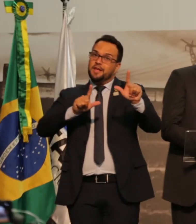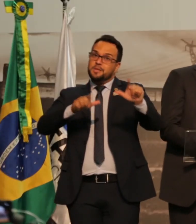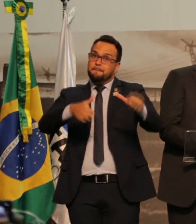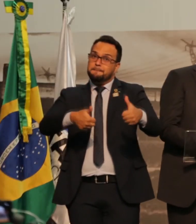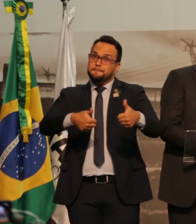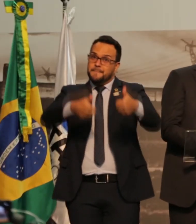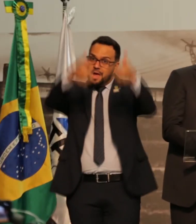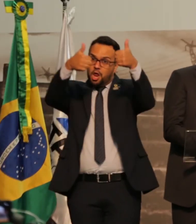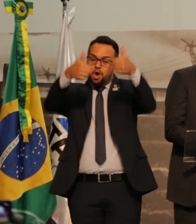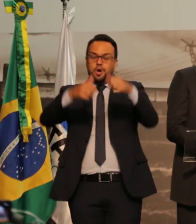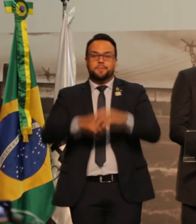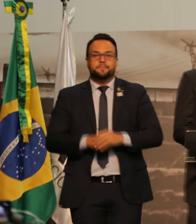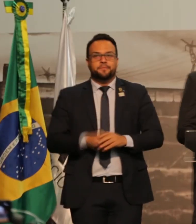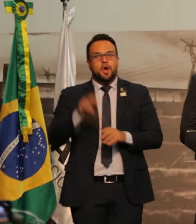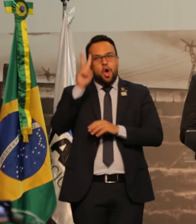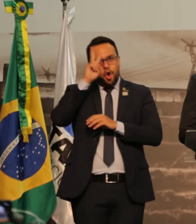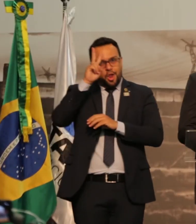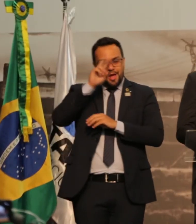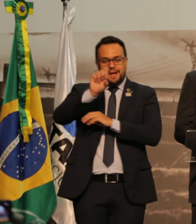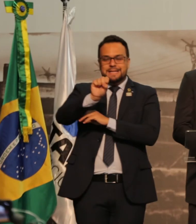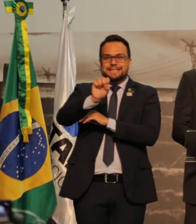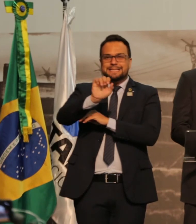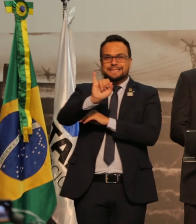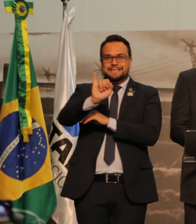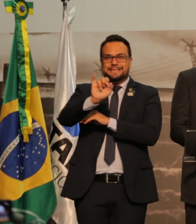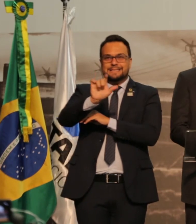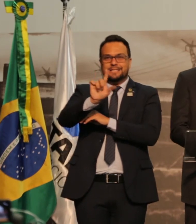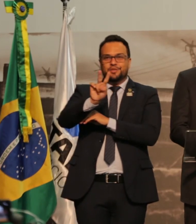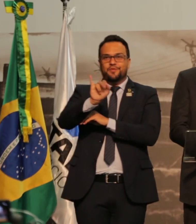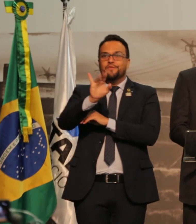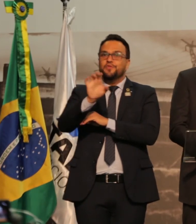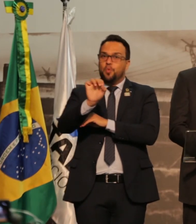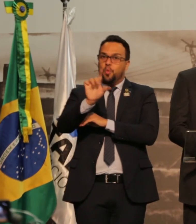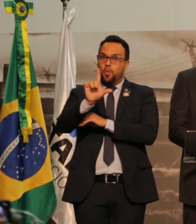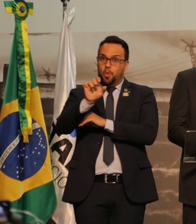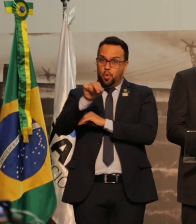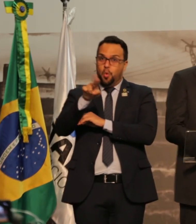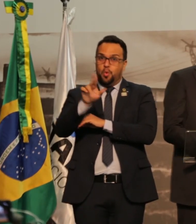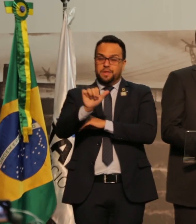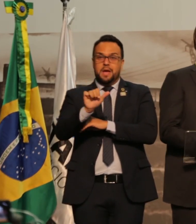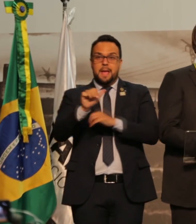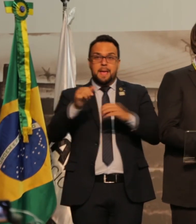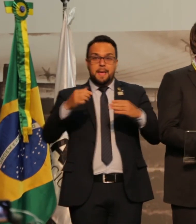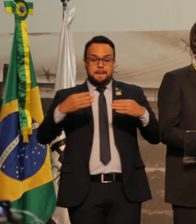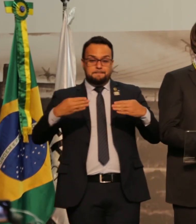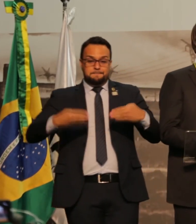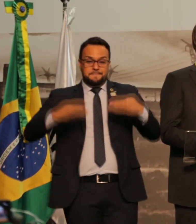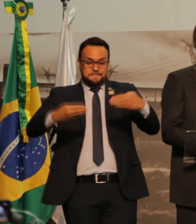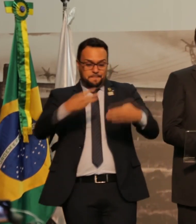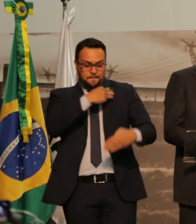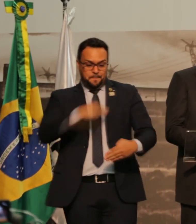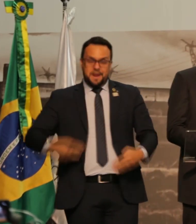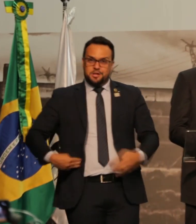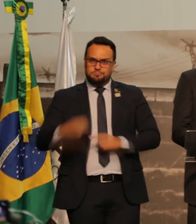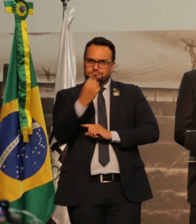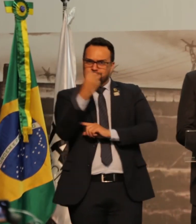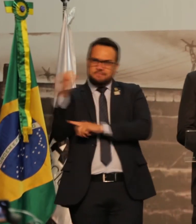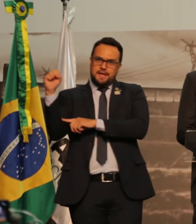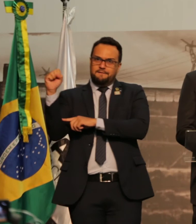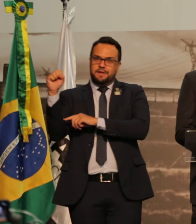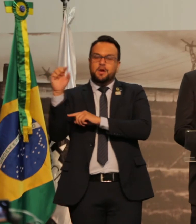Lembro como do Silvio Luna, nosso general, ministro de defesa, estava passando o